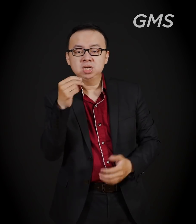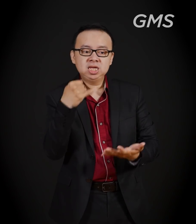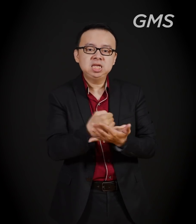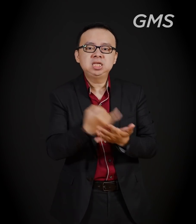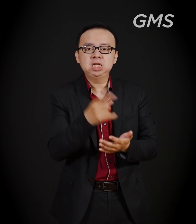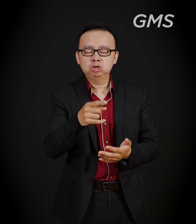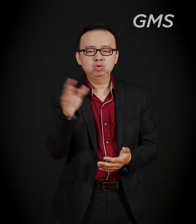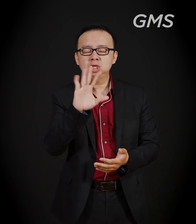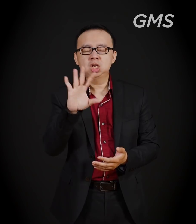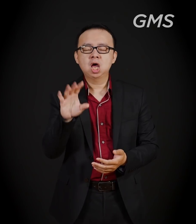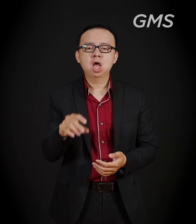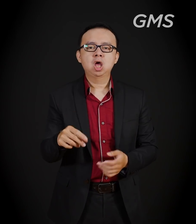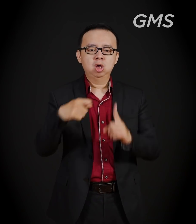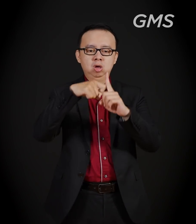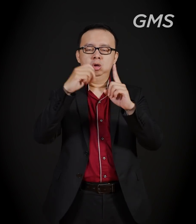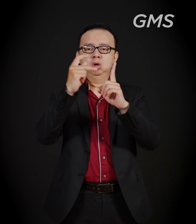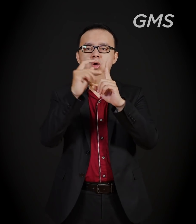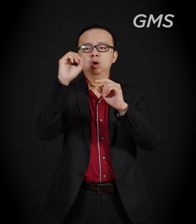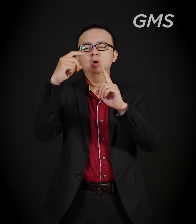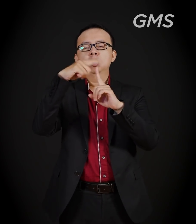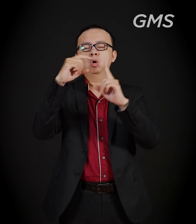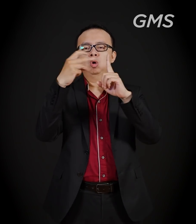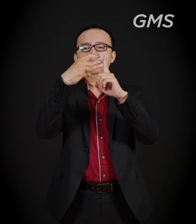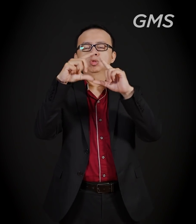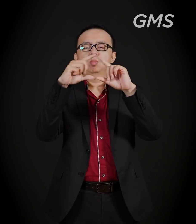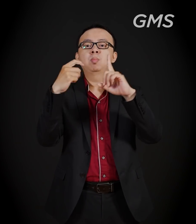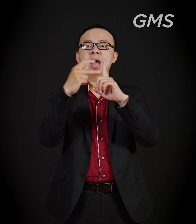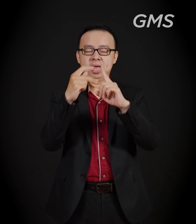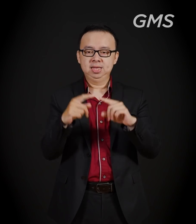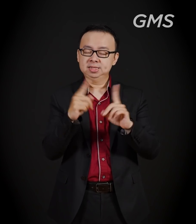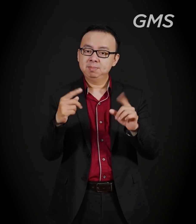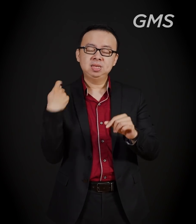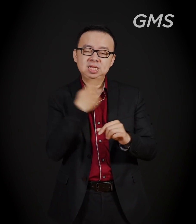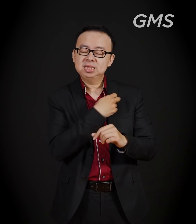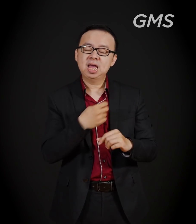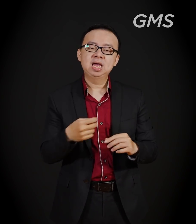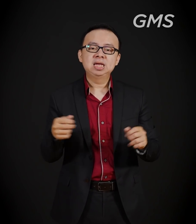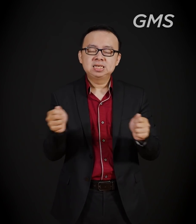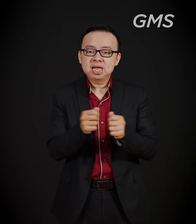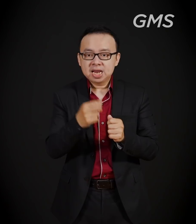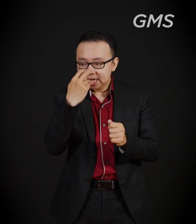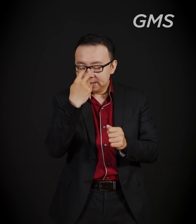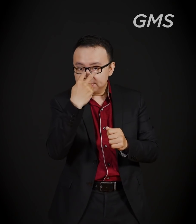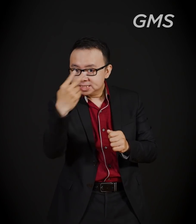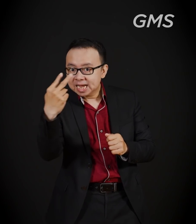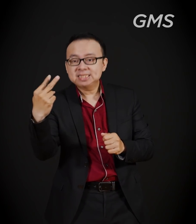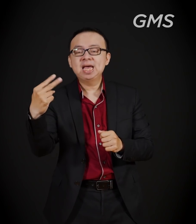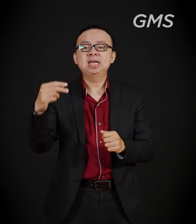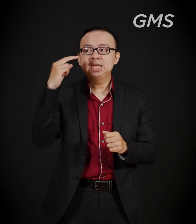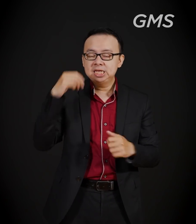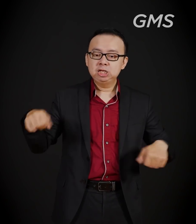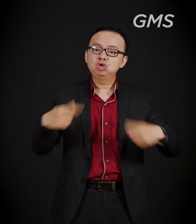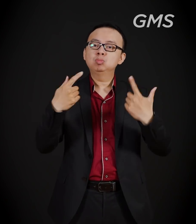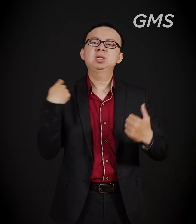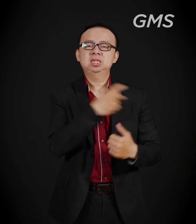Injil sebab saya mesti berkhotbah. No. Yang paling penting adalah dengan kesaksian hidup. Alkitab bilang orang melihat perbuatanmu